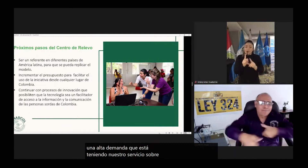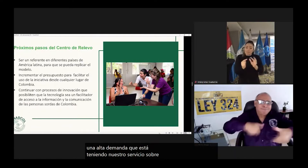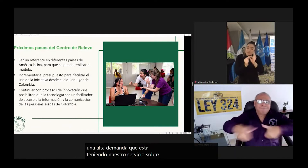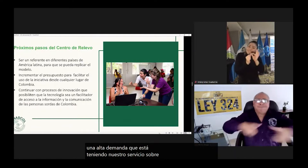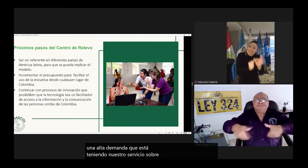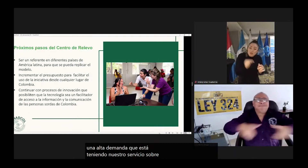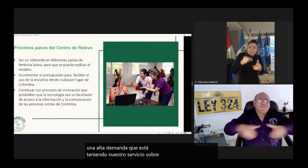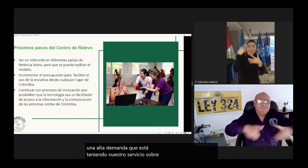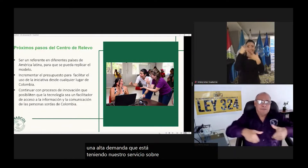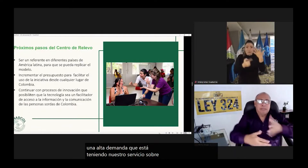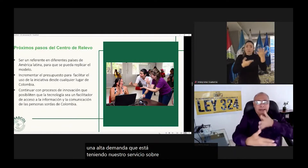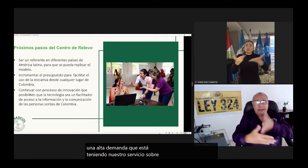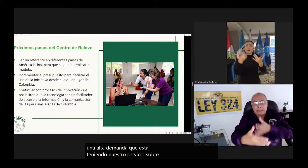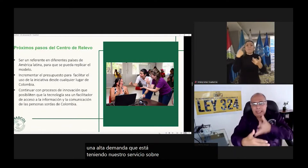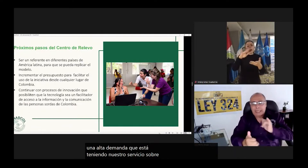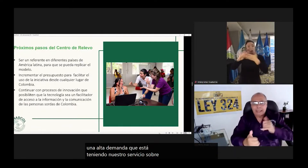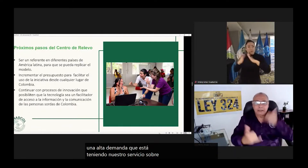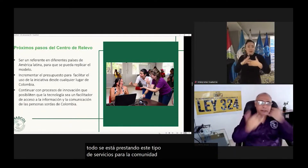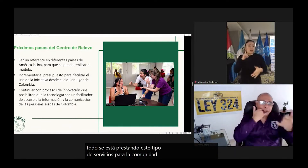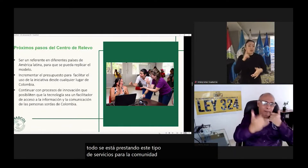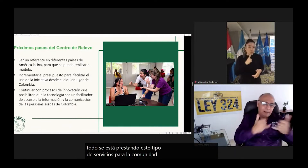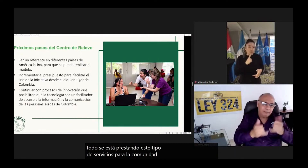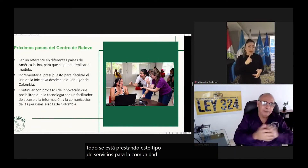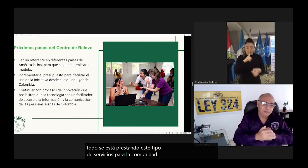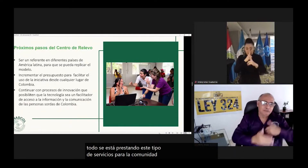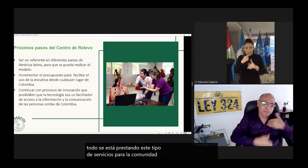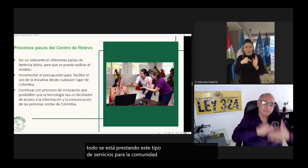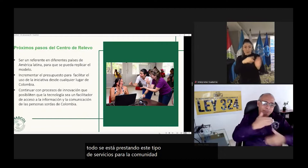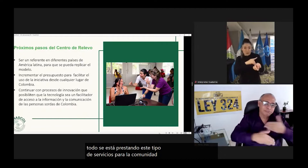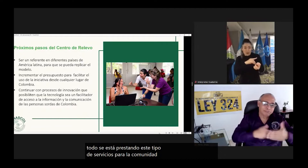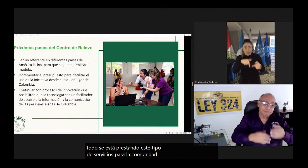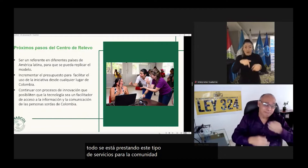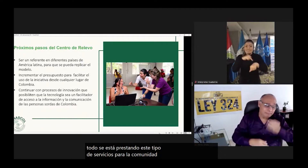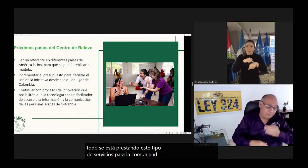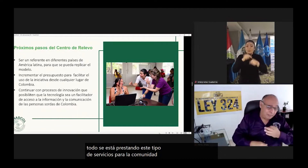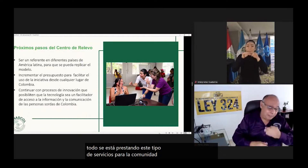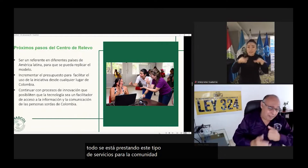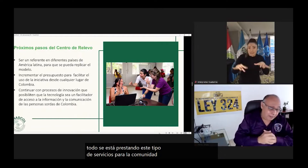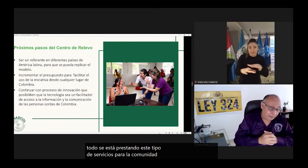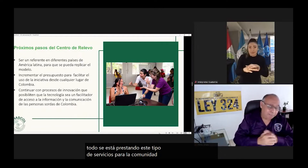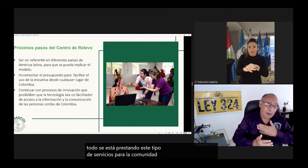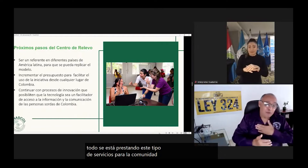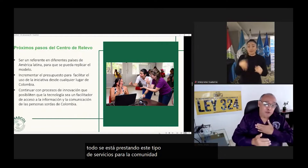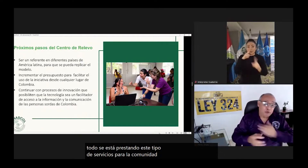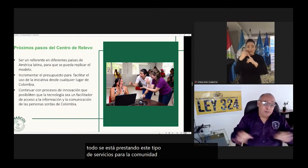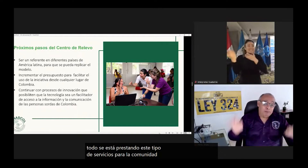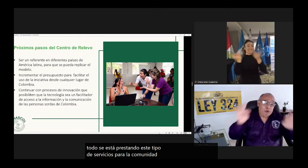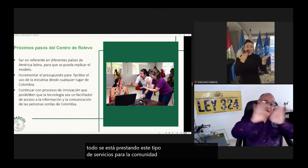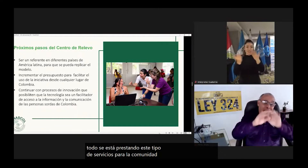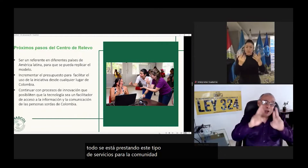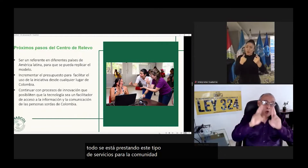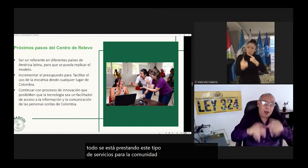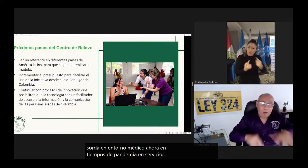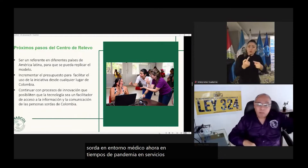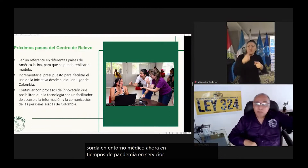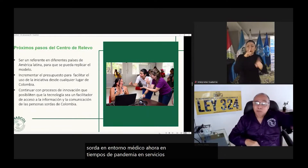de servicios para la comunidad sorda en entorno médico ahora, en tiempos de pandemia, en servicios remotos o